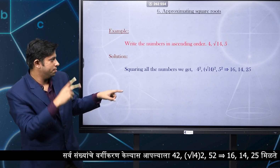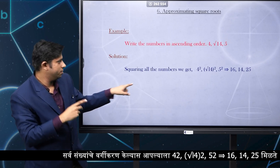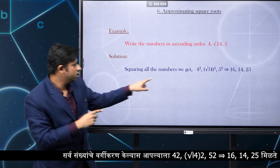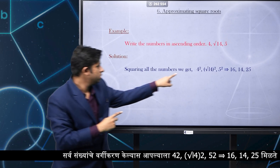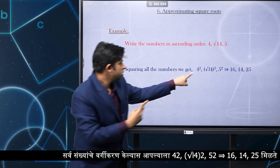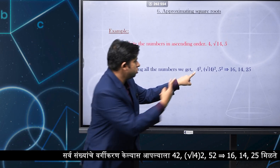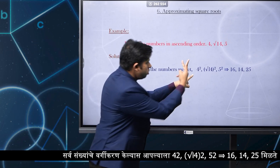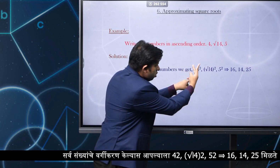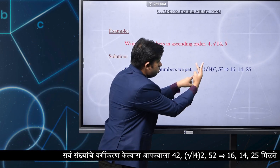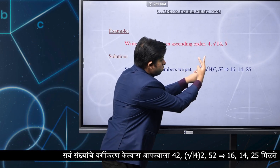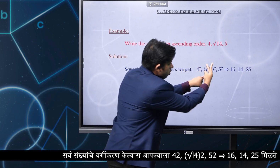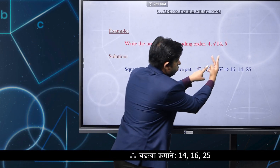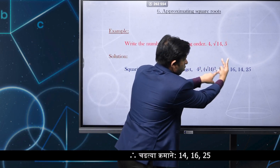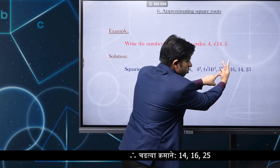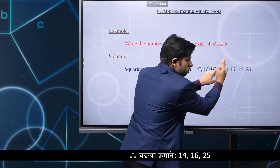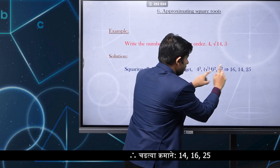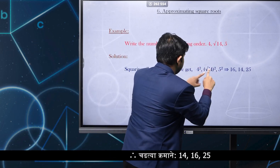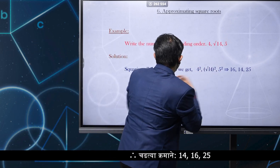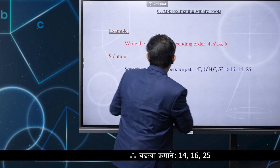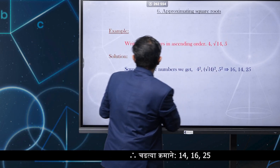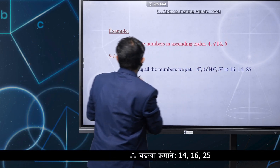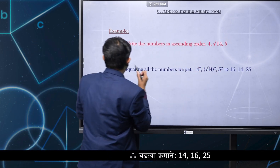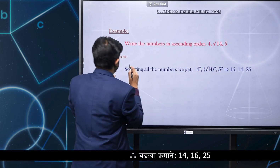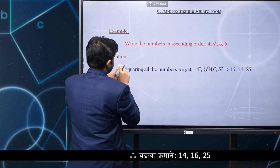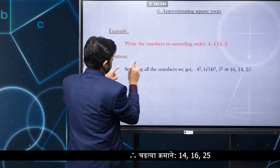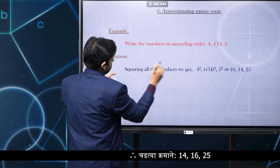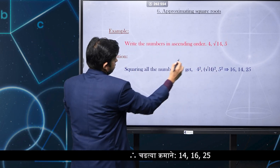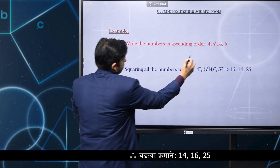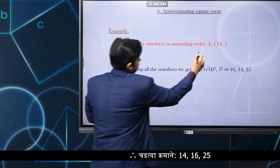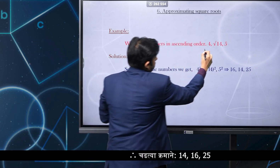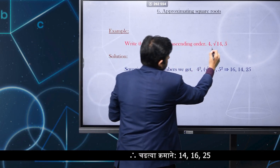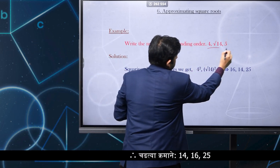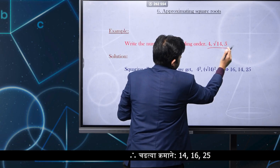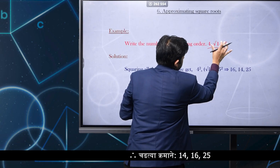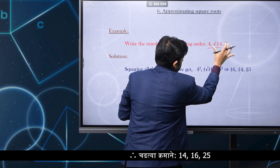आणि 25 मिळते. चढत्या क्रमाने 14, 16 आणि 25.